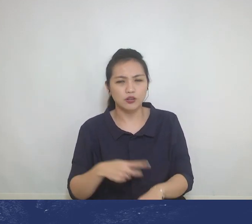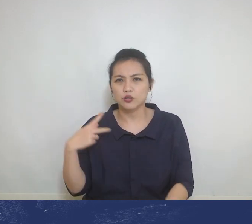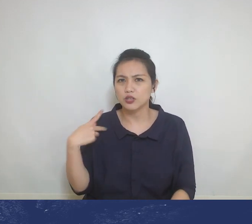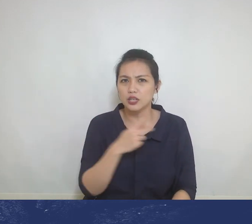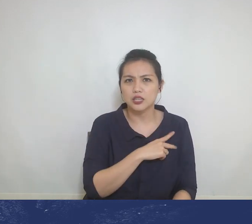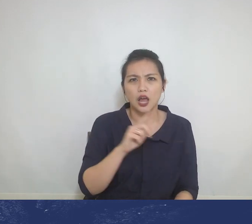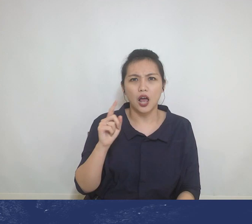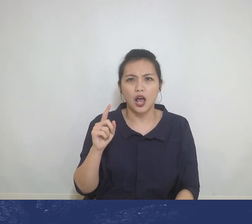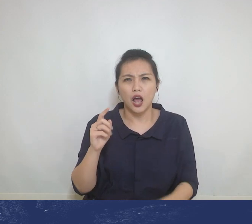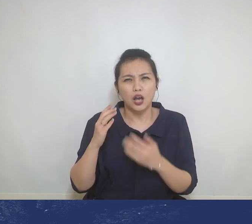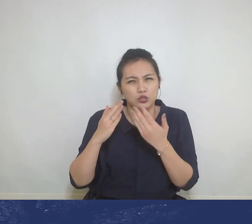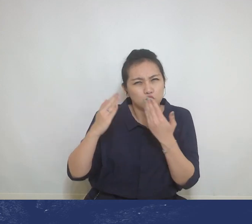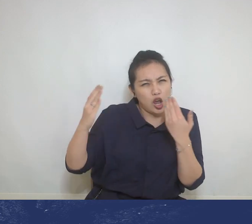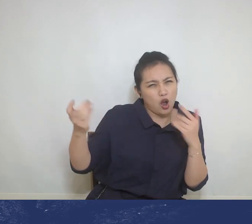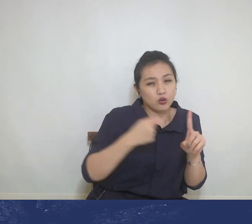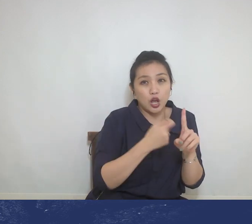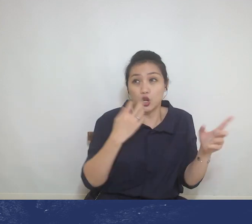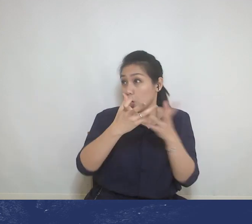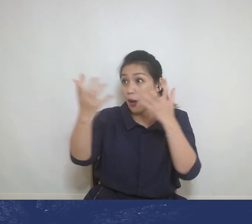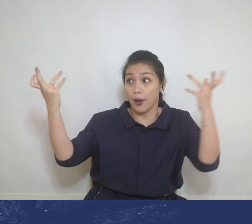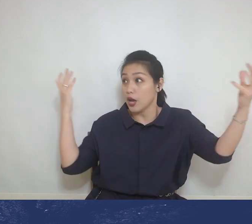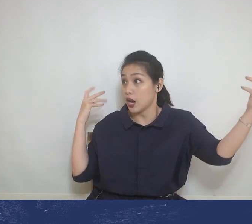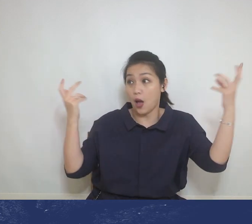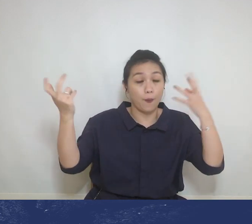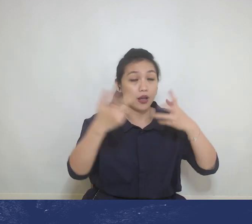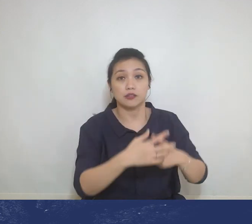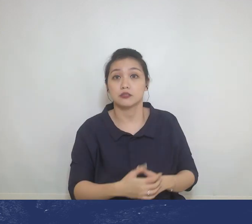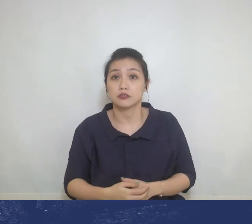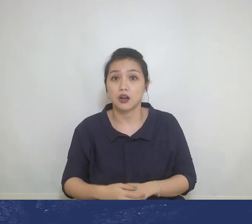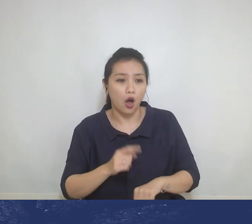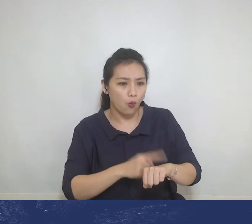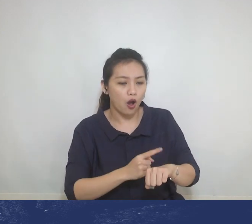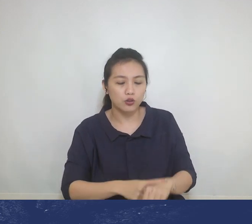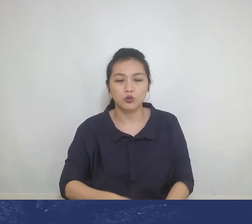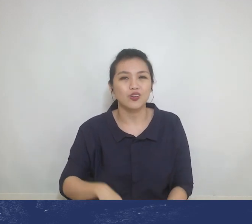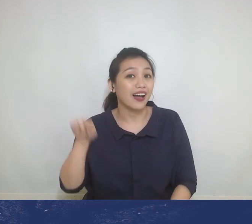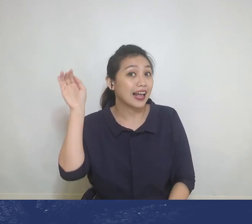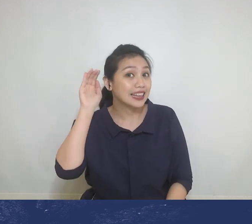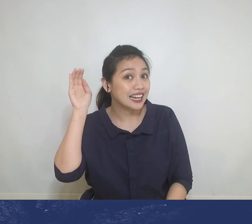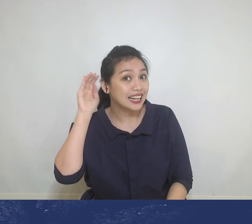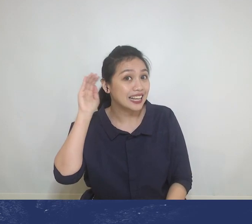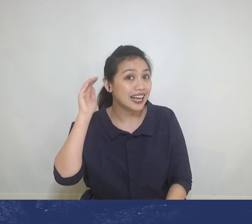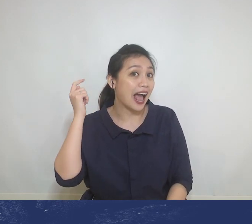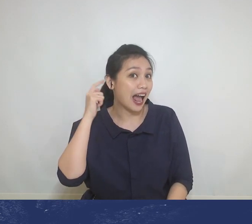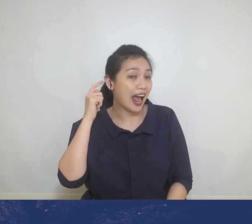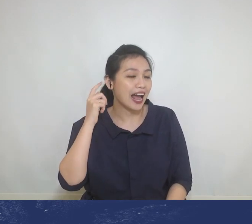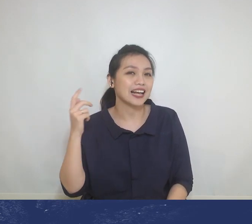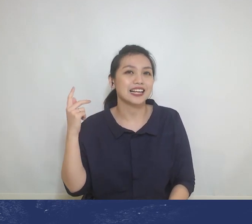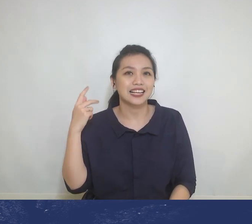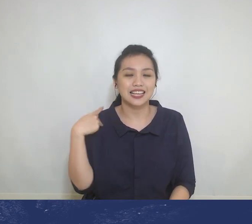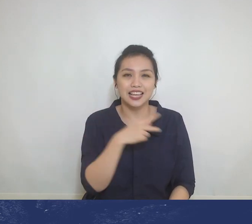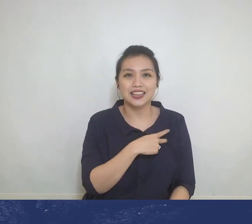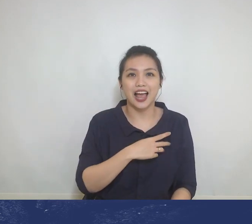Ketika kita itu jauh dari keramaian, ketika kita itu sudah telinga kita itu